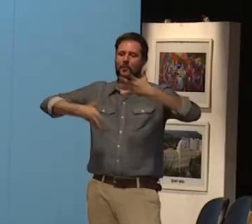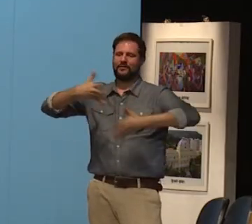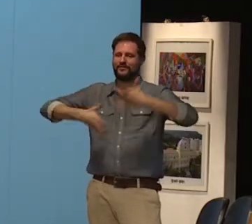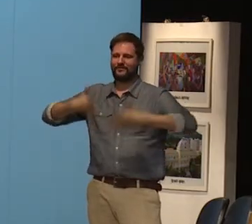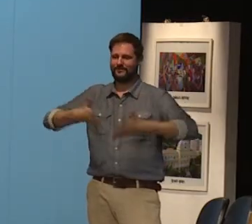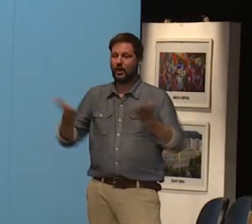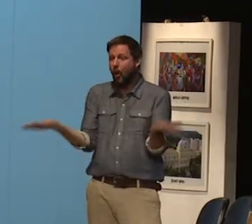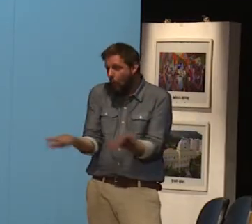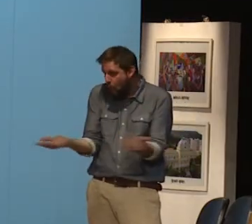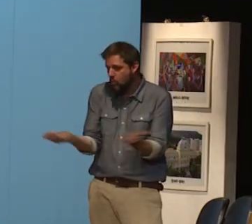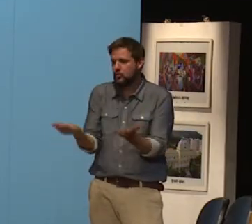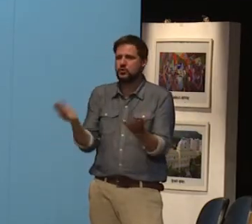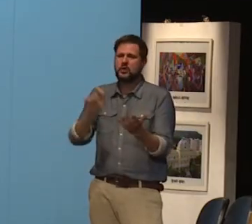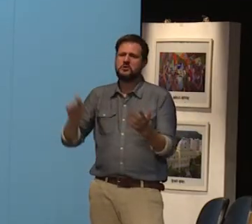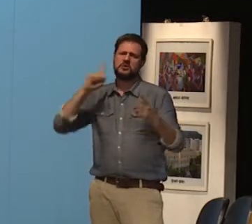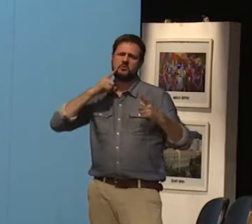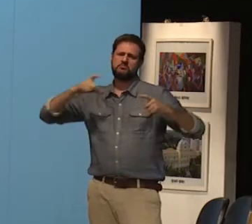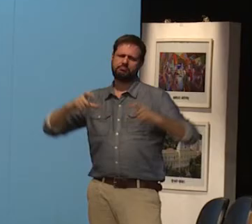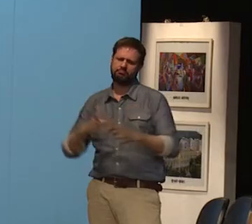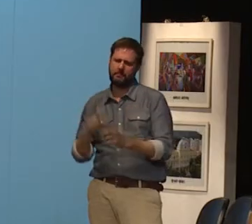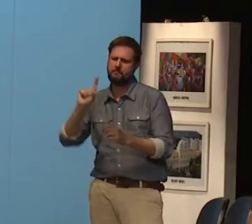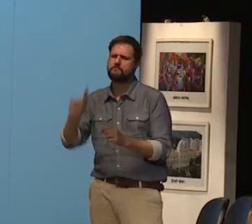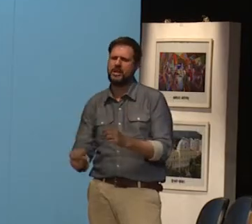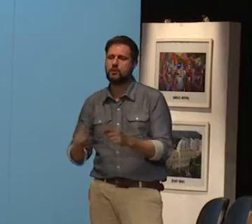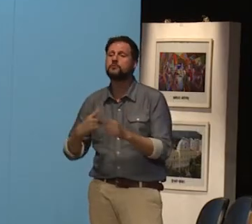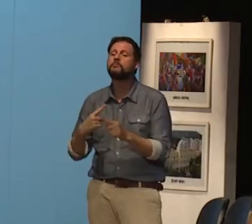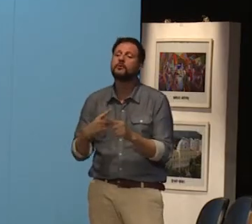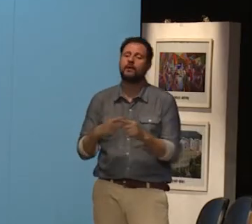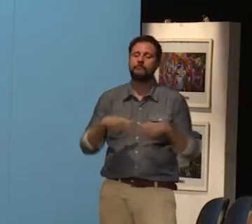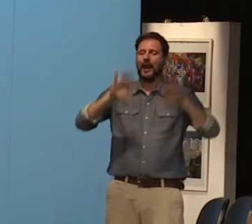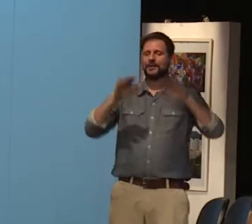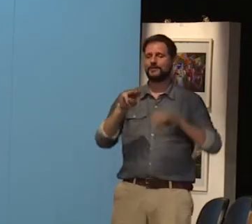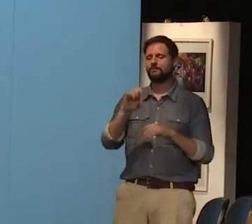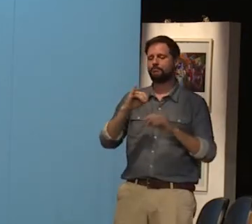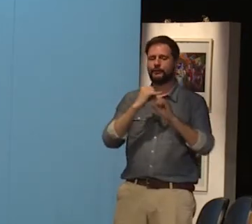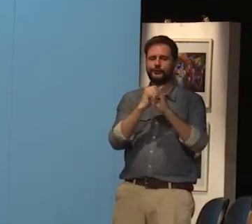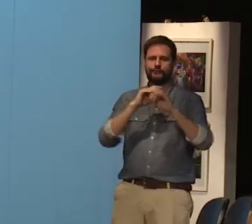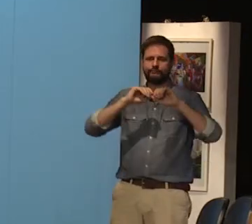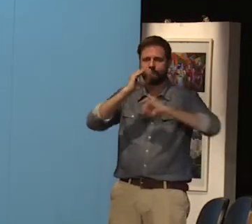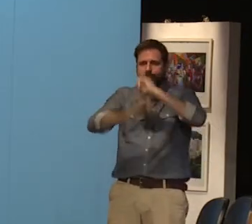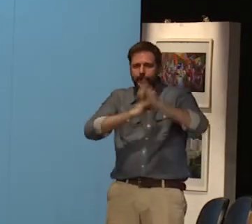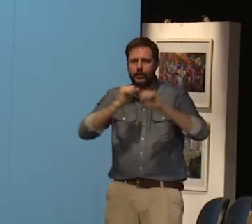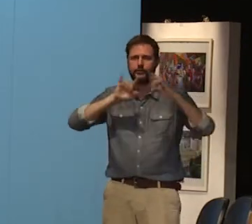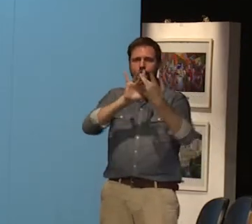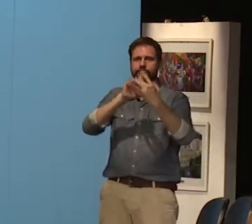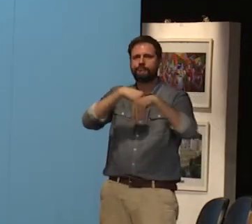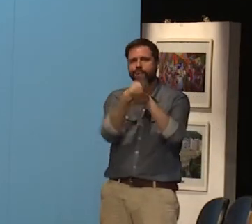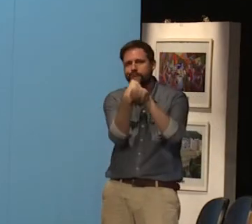esfera é a questão linguística, ali onde a gente vai ter menos contato com isso, a gente vai